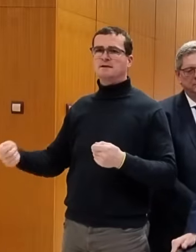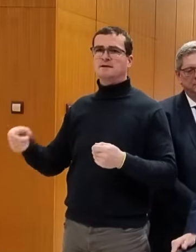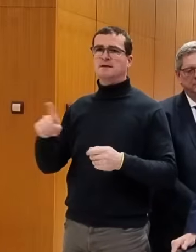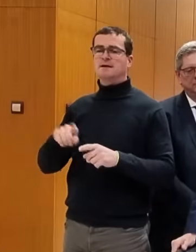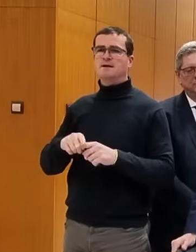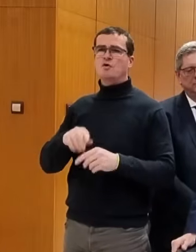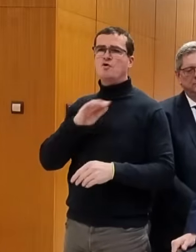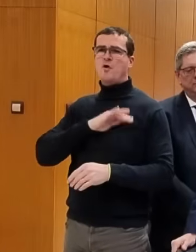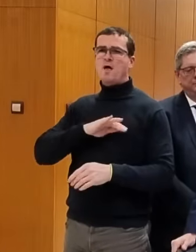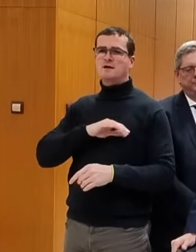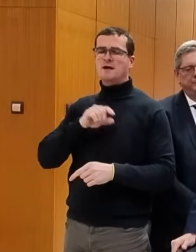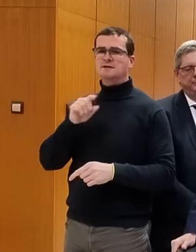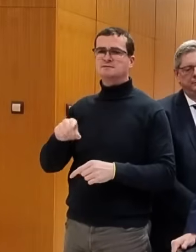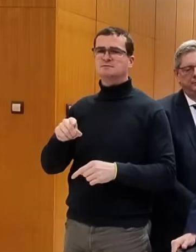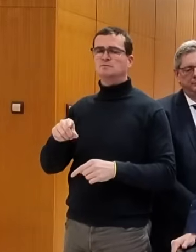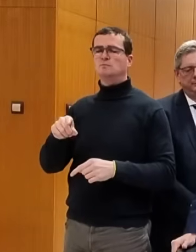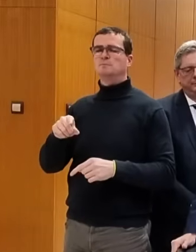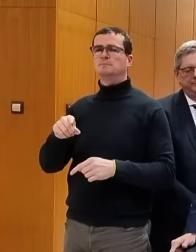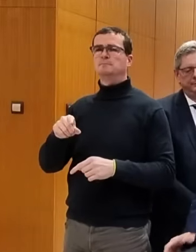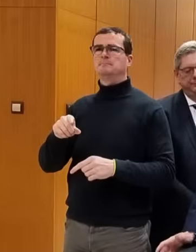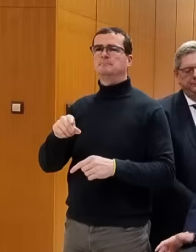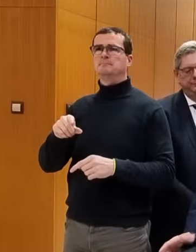pre toleranciu k porušeniu